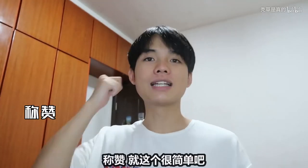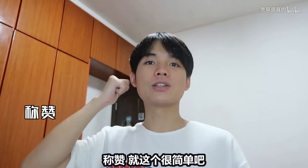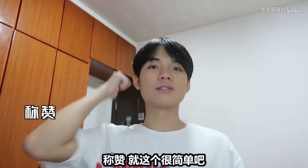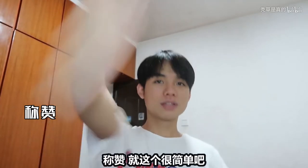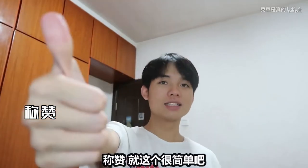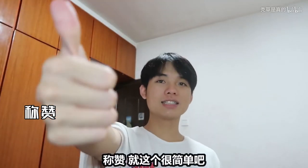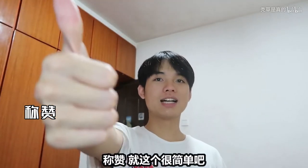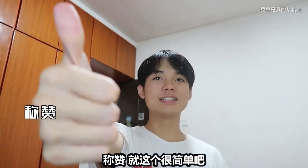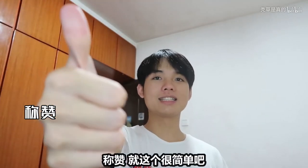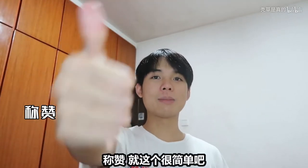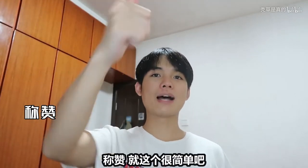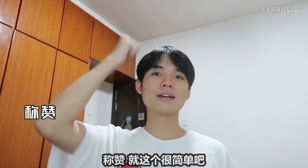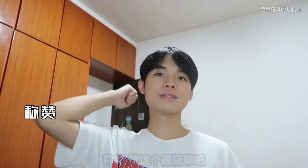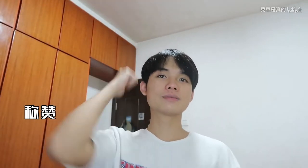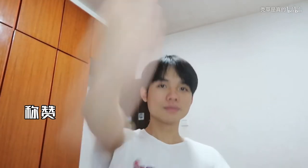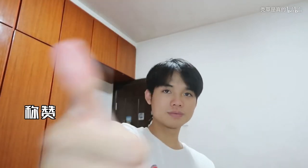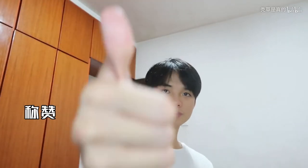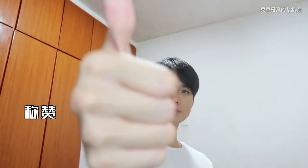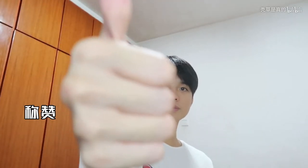赞就这个很简单吧。